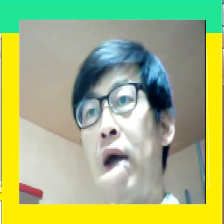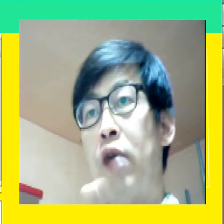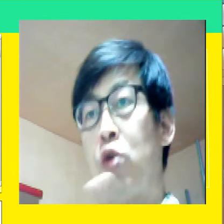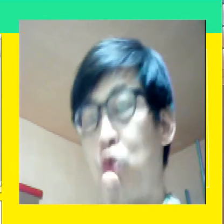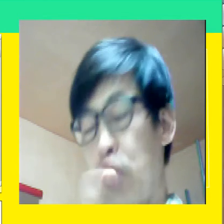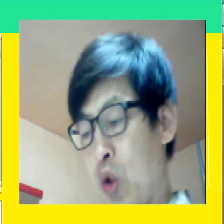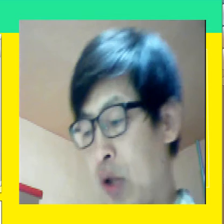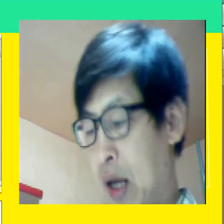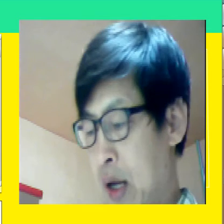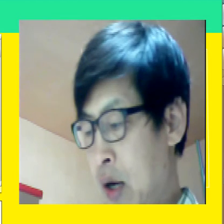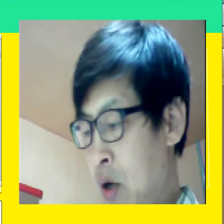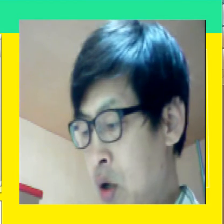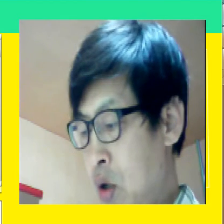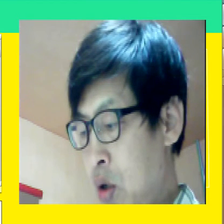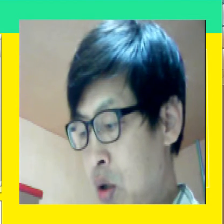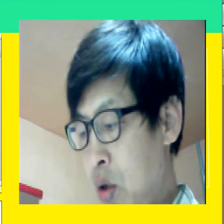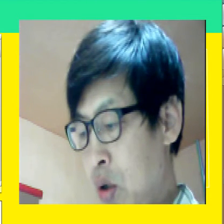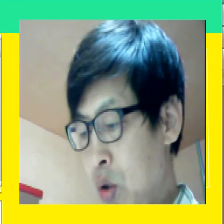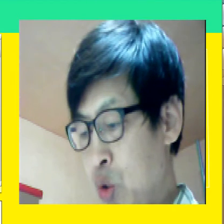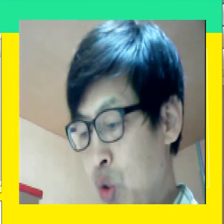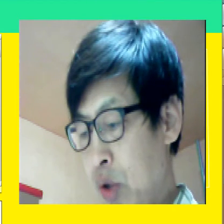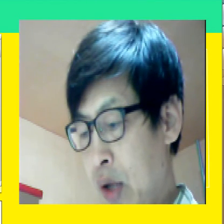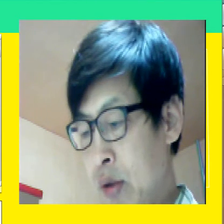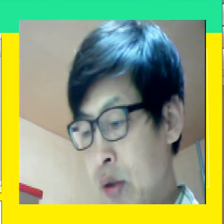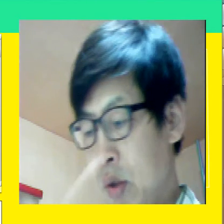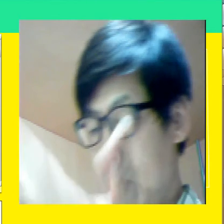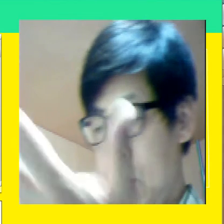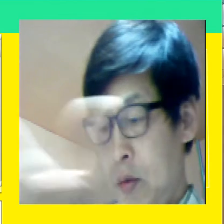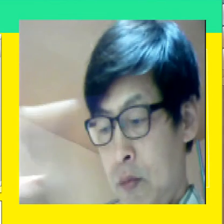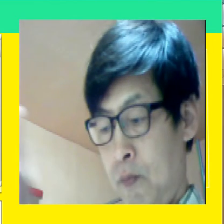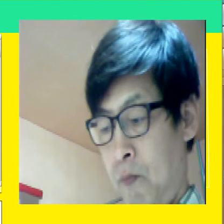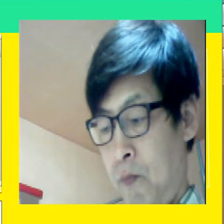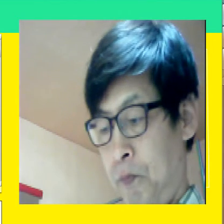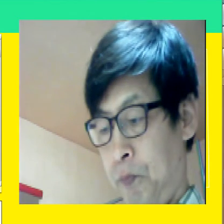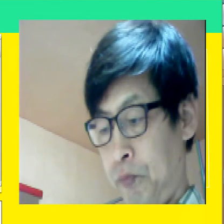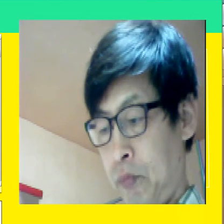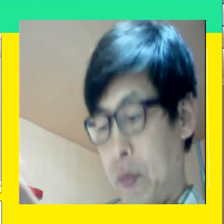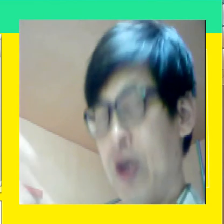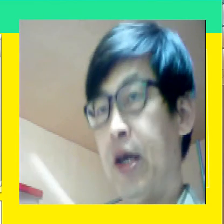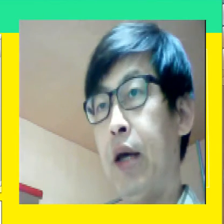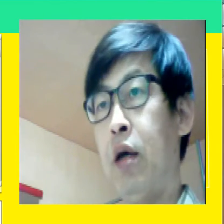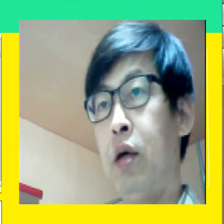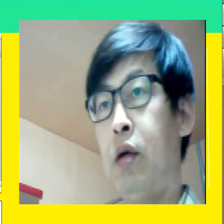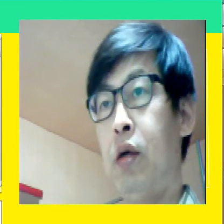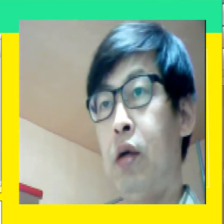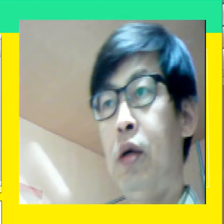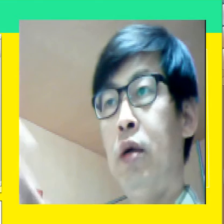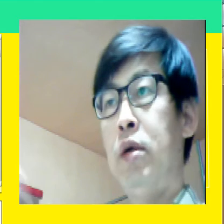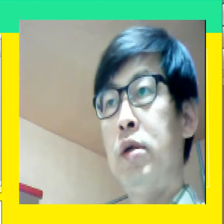소개. 약속. 초대. 초대. 초대는. 이렇게.